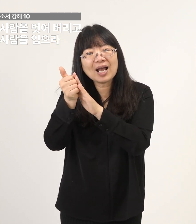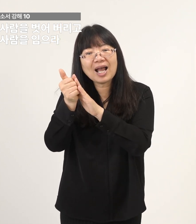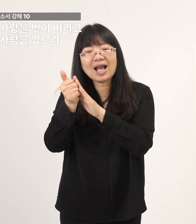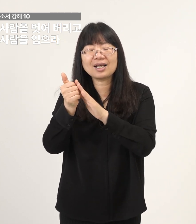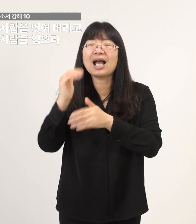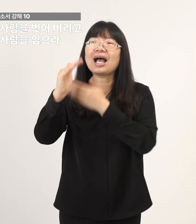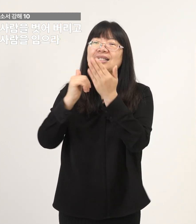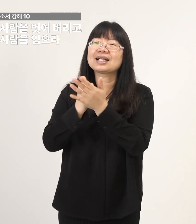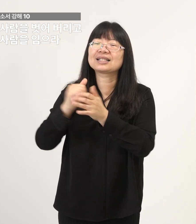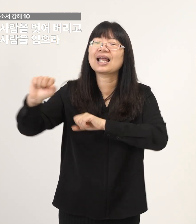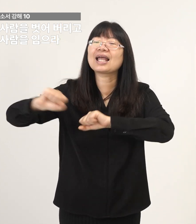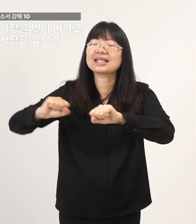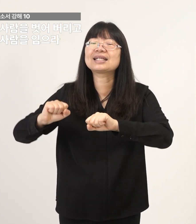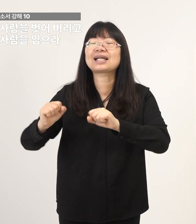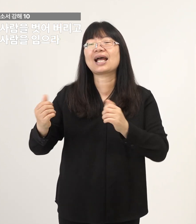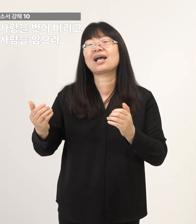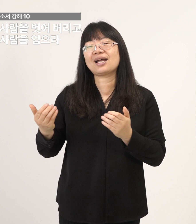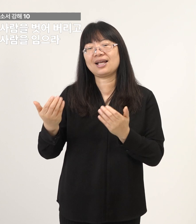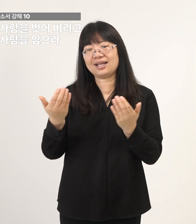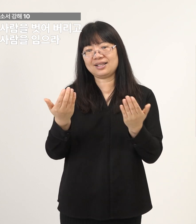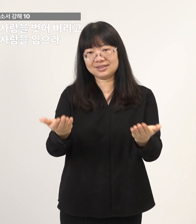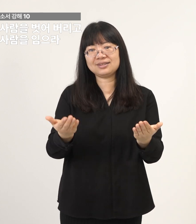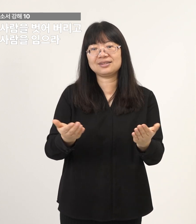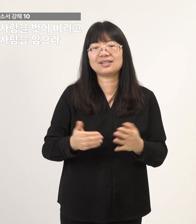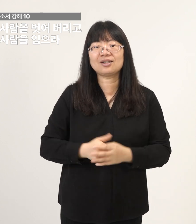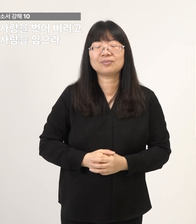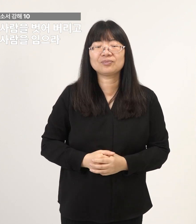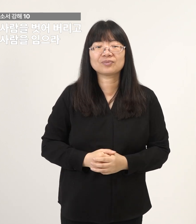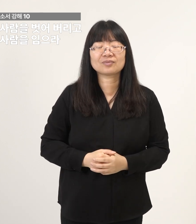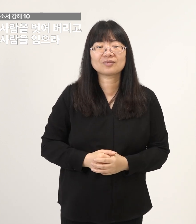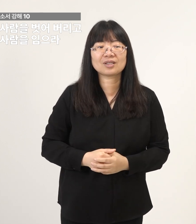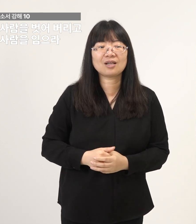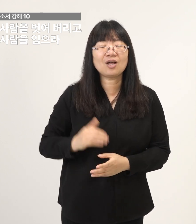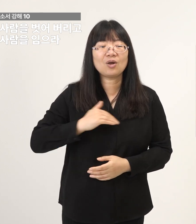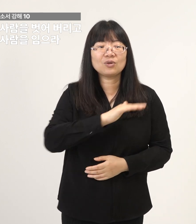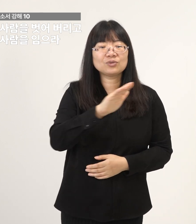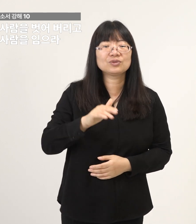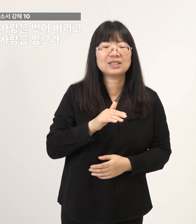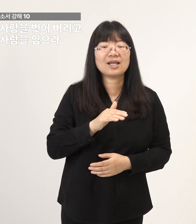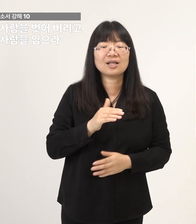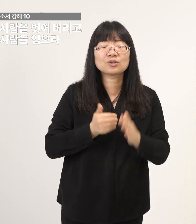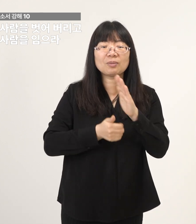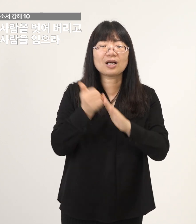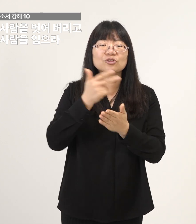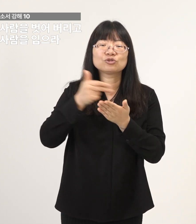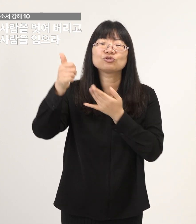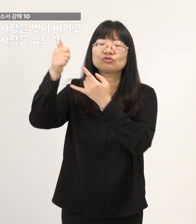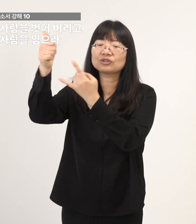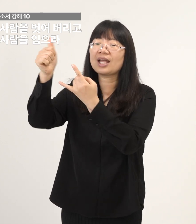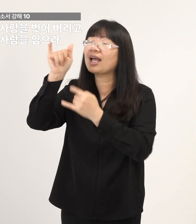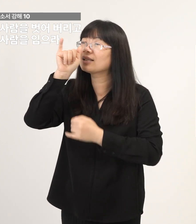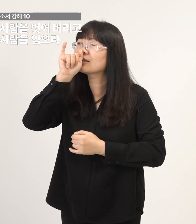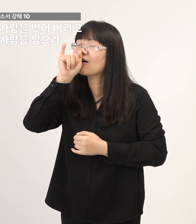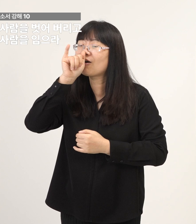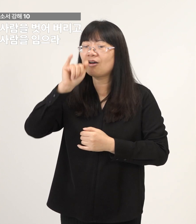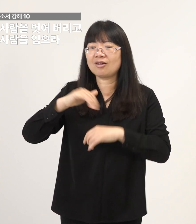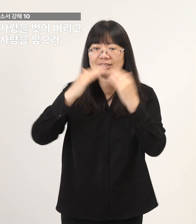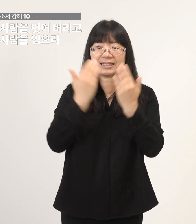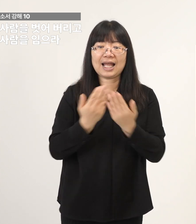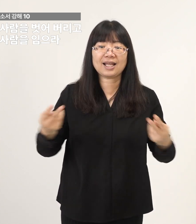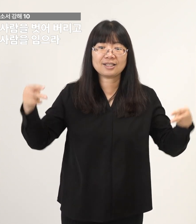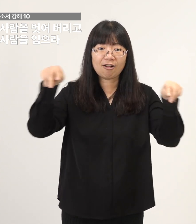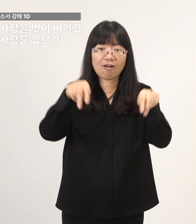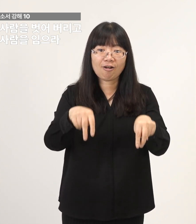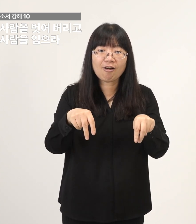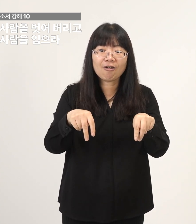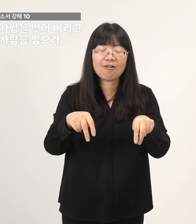하신다. 네, 주님이 하시기 때문입니다. 우리의 소망은 주께 있습니다. 다 일어나십시다.